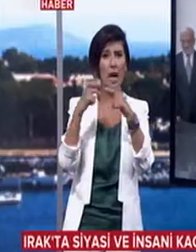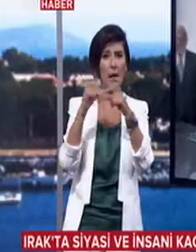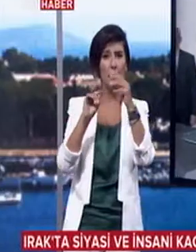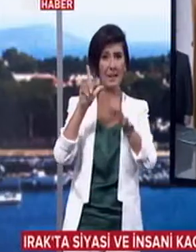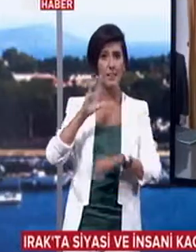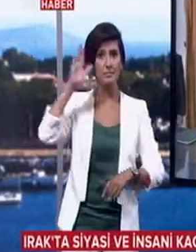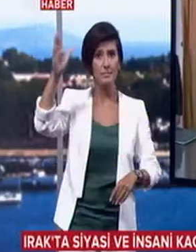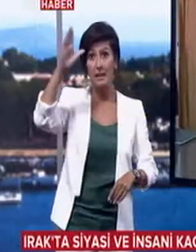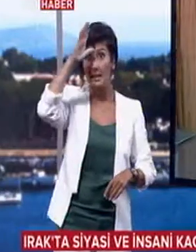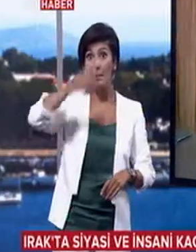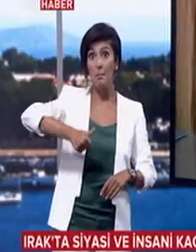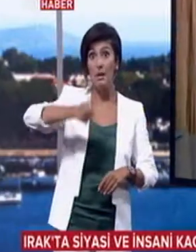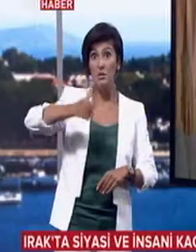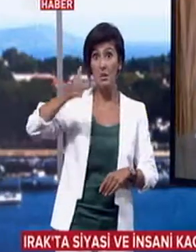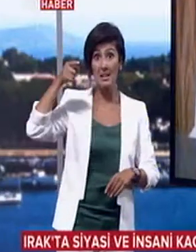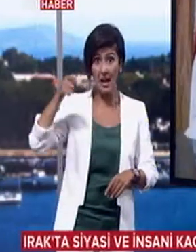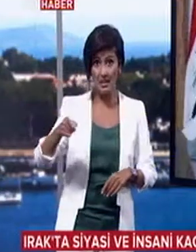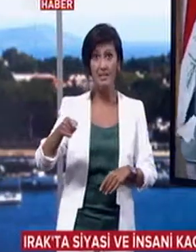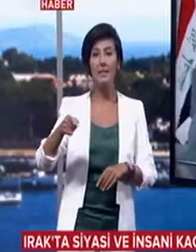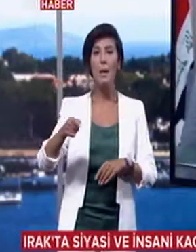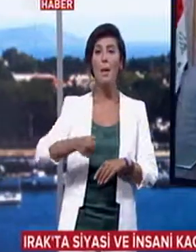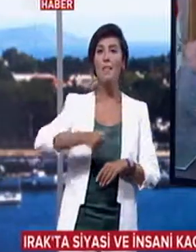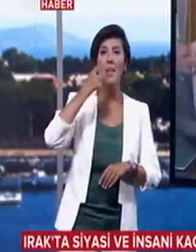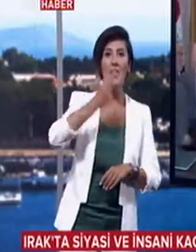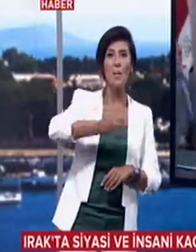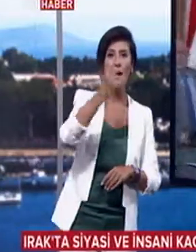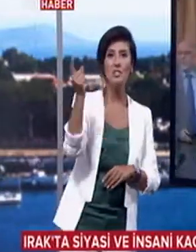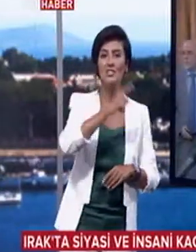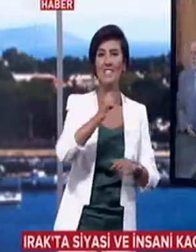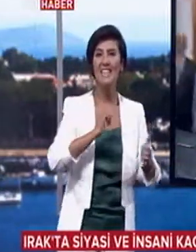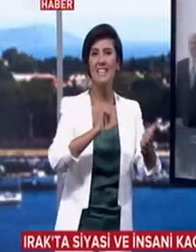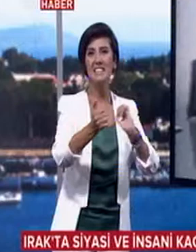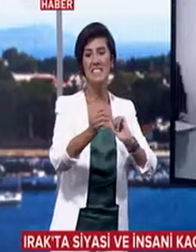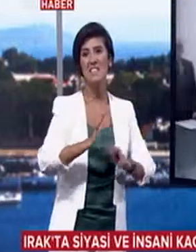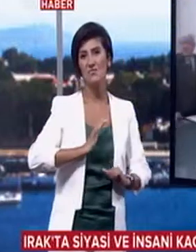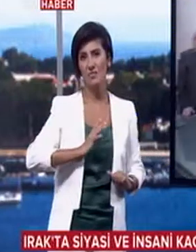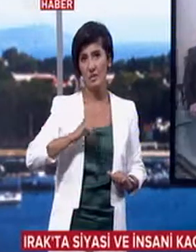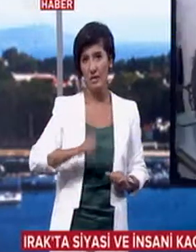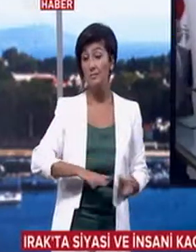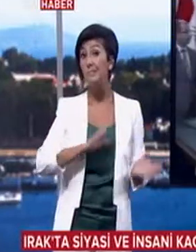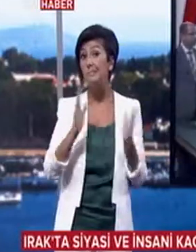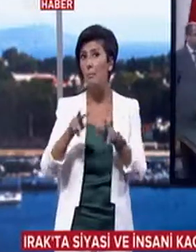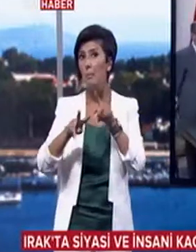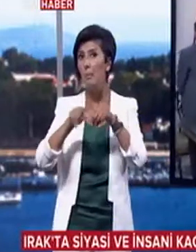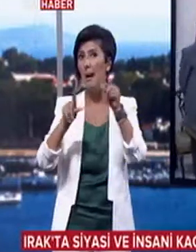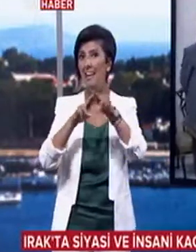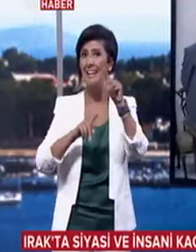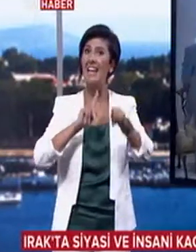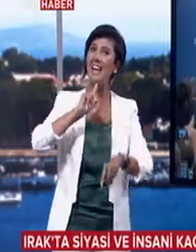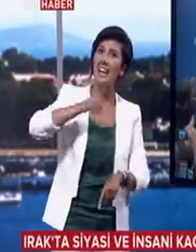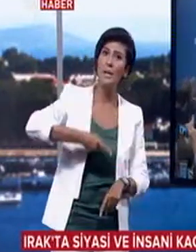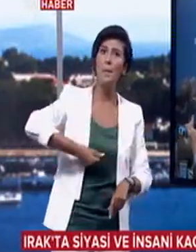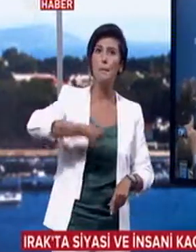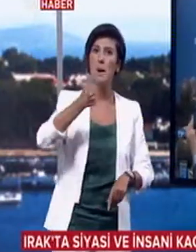gönderdi. Irak'ta Başbakan Nuri el-Maliki ile devlet başkanı arasındaki kriz ise derinleşiyor. Öte yandan Maliki'nin